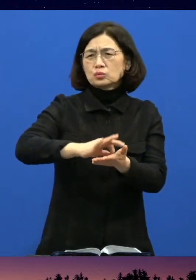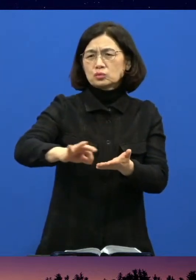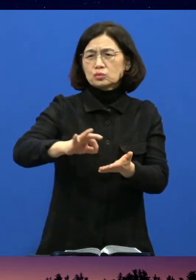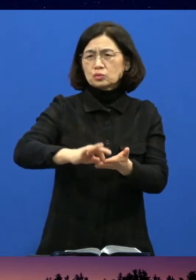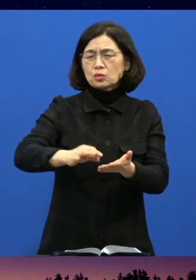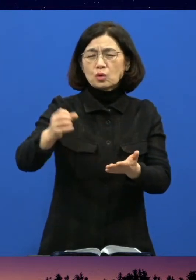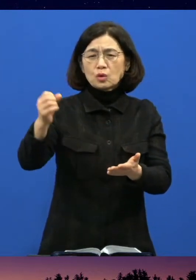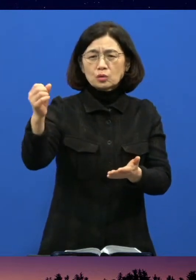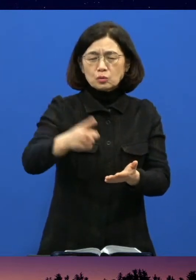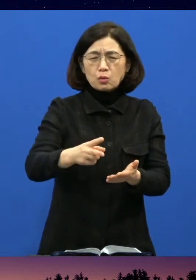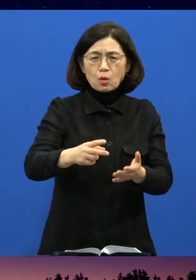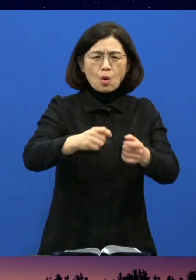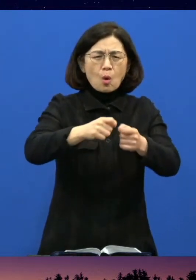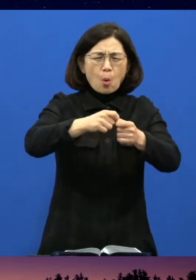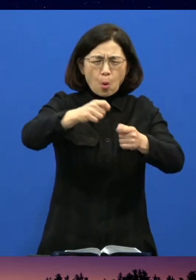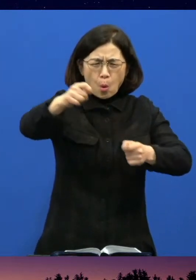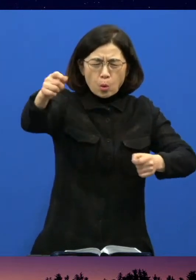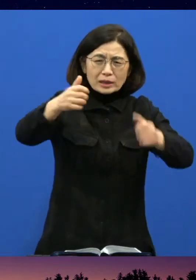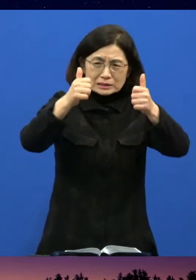이게 장기화되면은